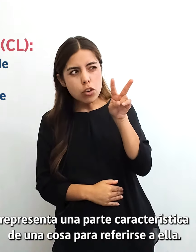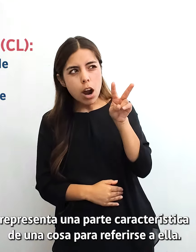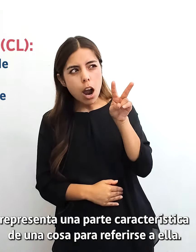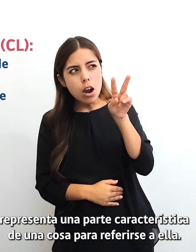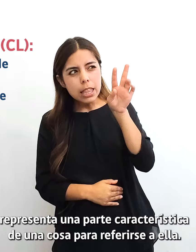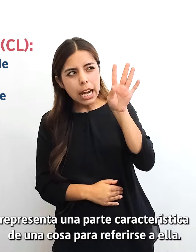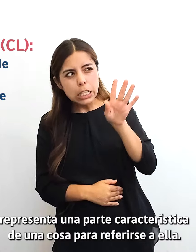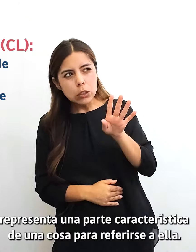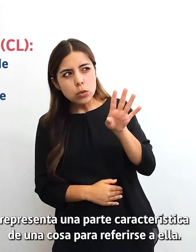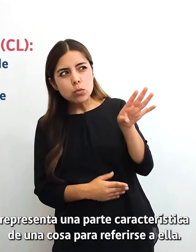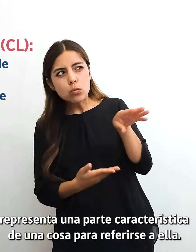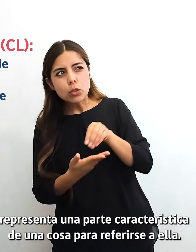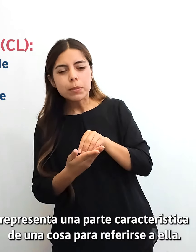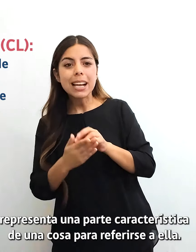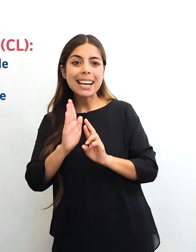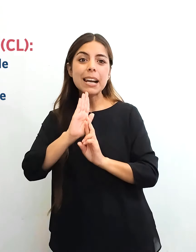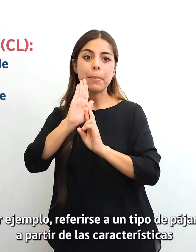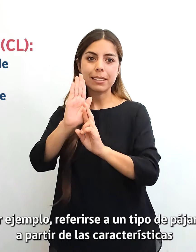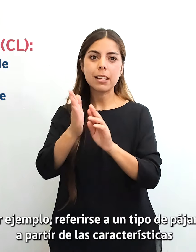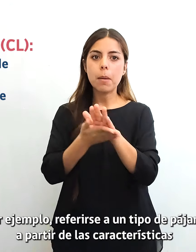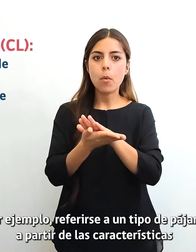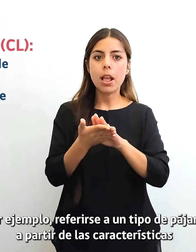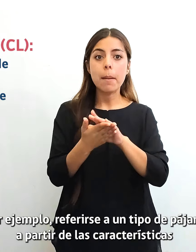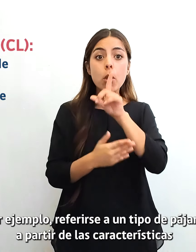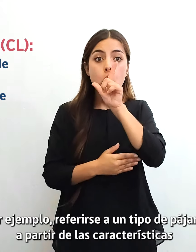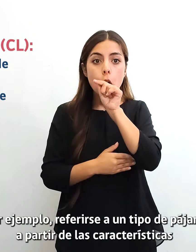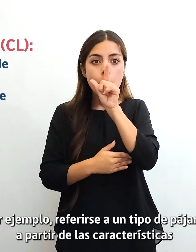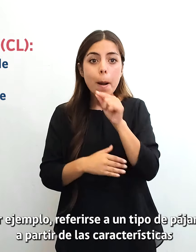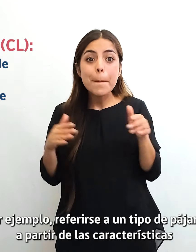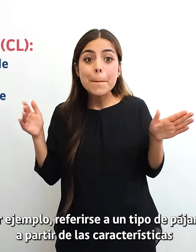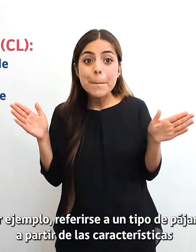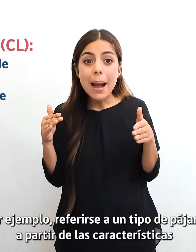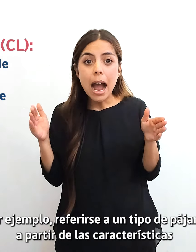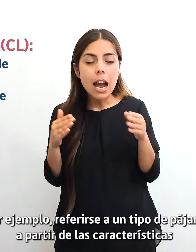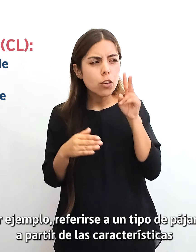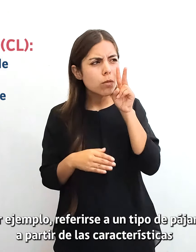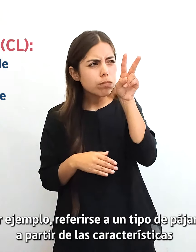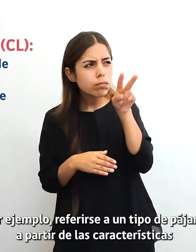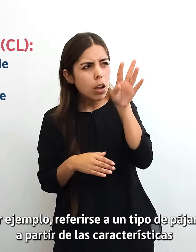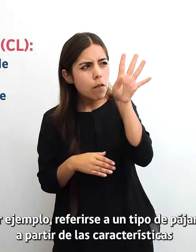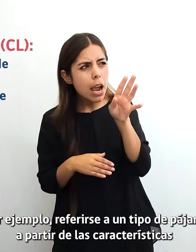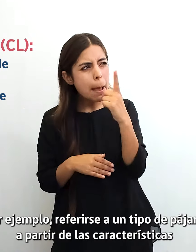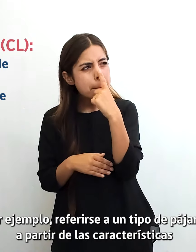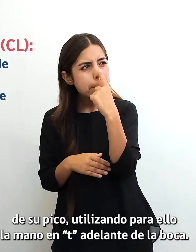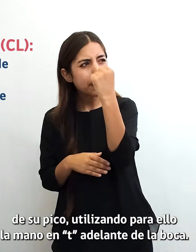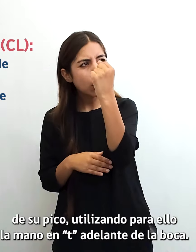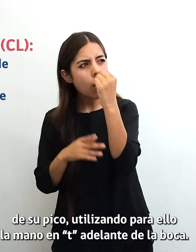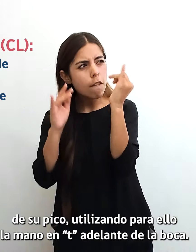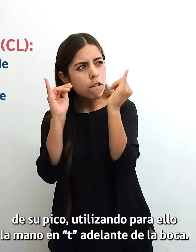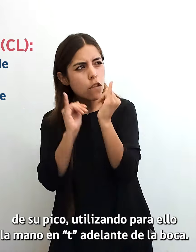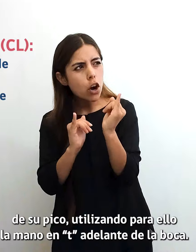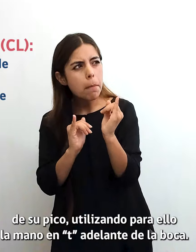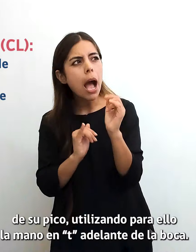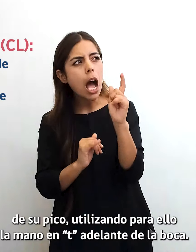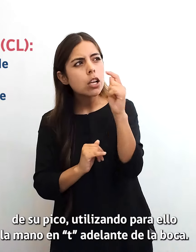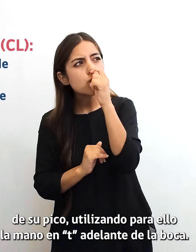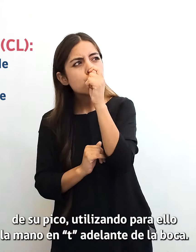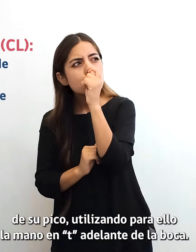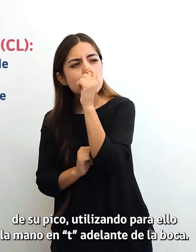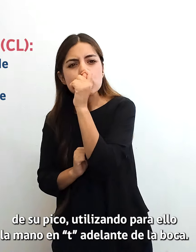de una cosa para referirse a ella. Por ejemplo, referirse a un tipo de pájaro a partir de las características de su pico, utilizando para ello la mano